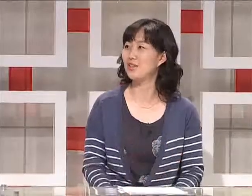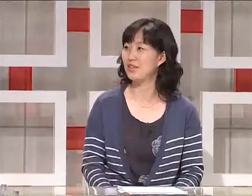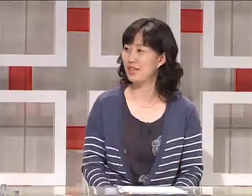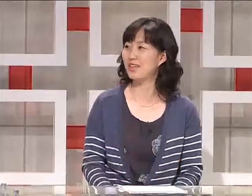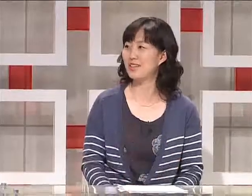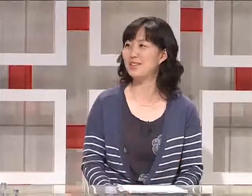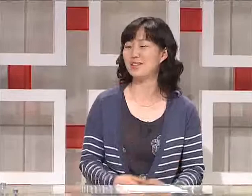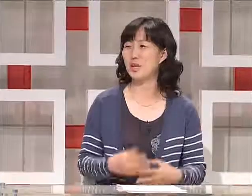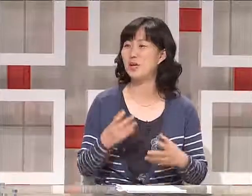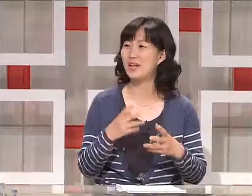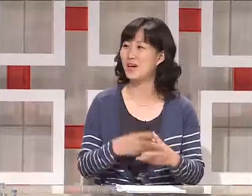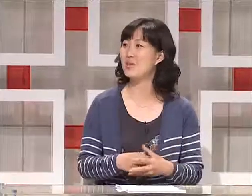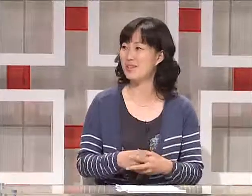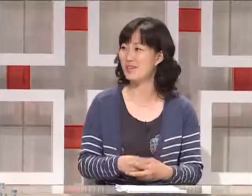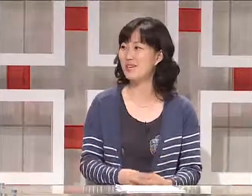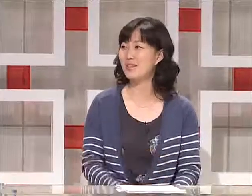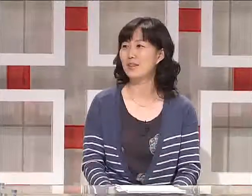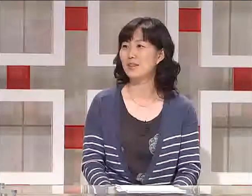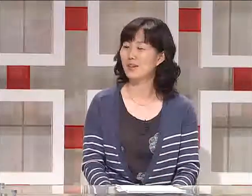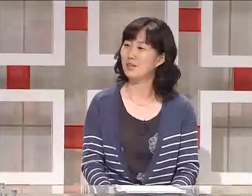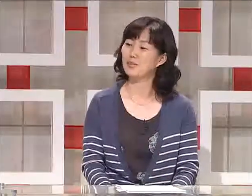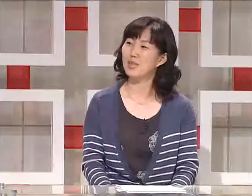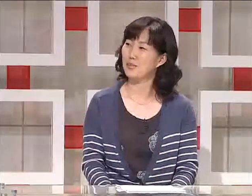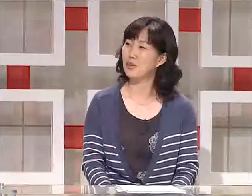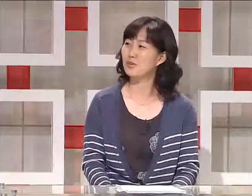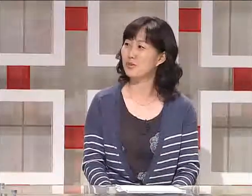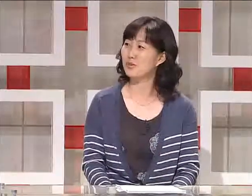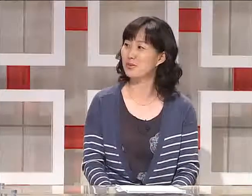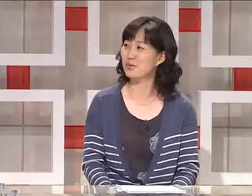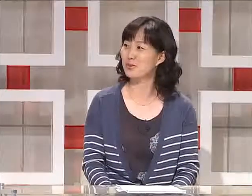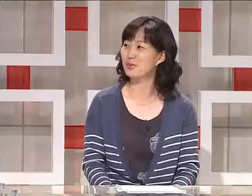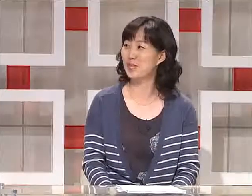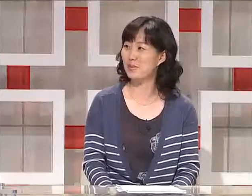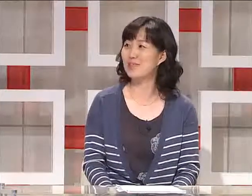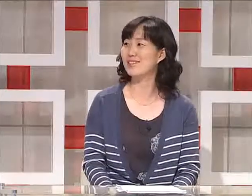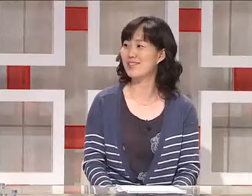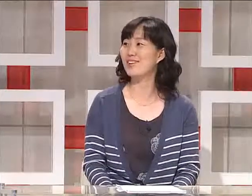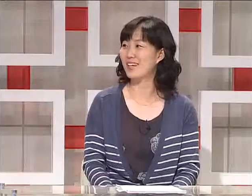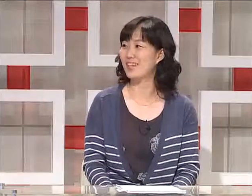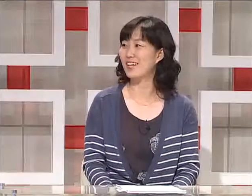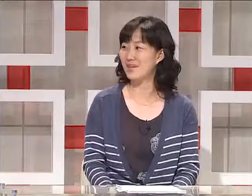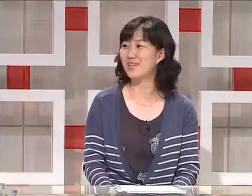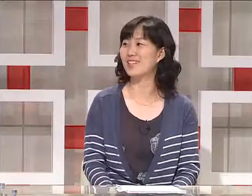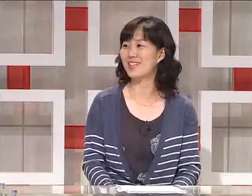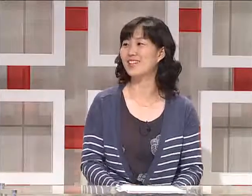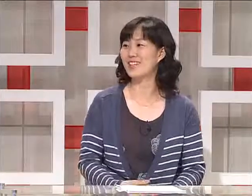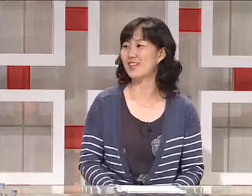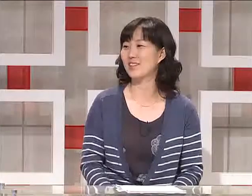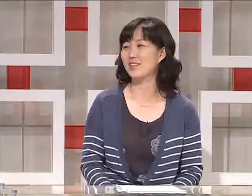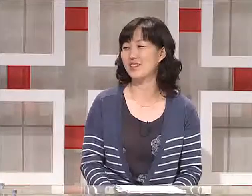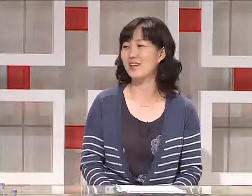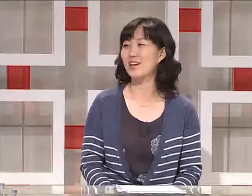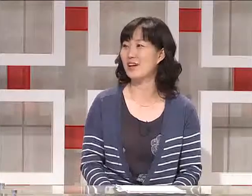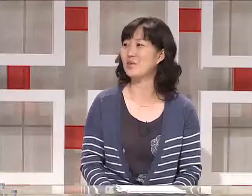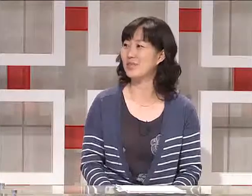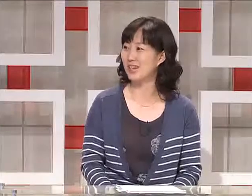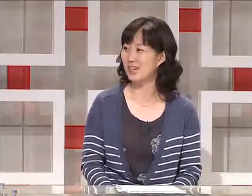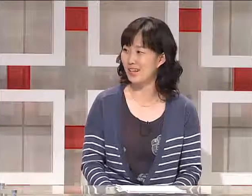대화를 하면서 수화를 배우는 것도 좀 재미있을 것 같다 괜찮을 것 같다 그렇게 생각을 하고 있다가